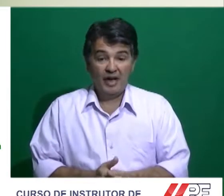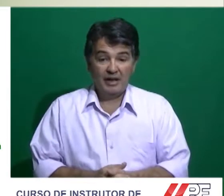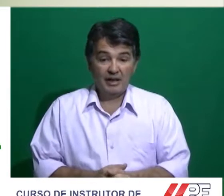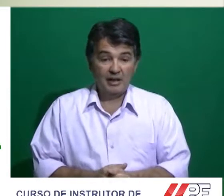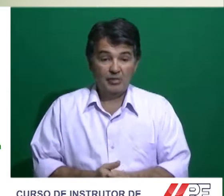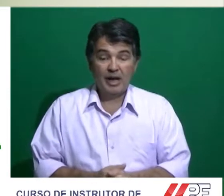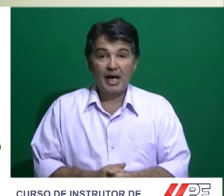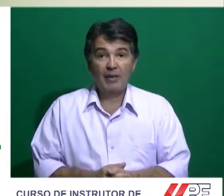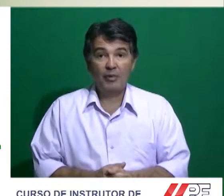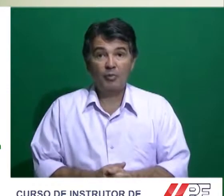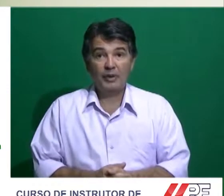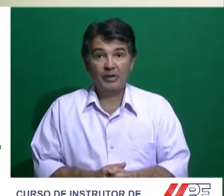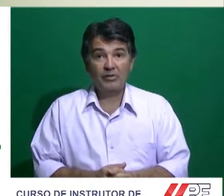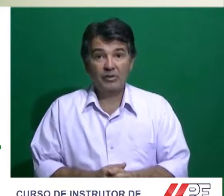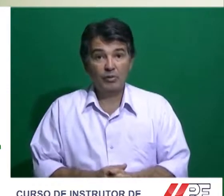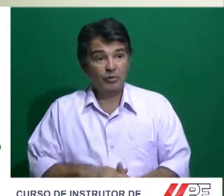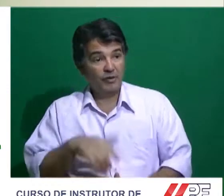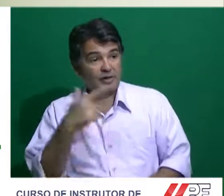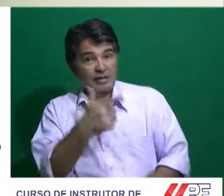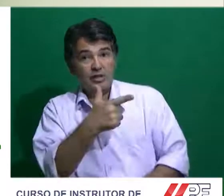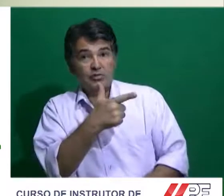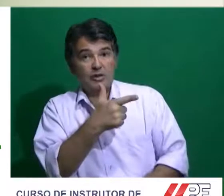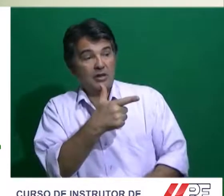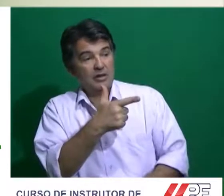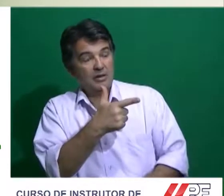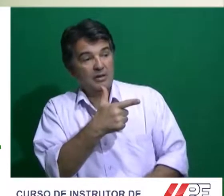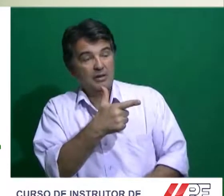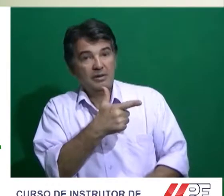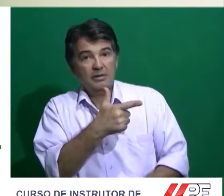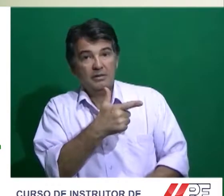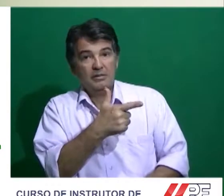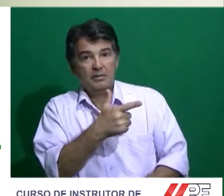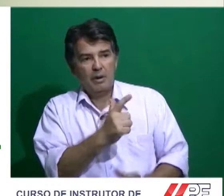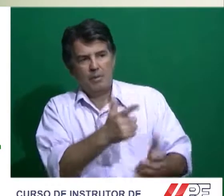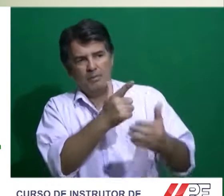exemplo, faca, arma, pente. Então quando faz isto aqui.